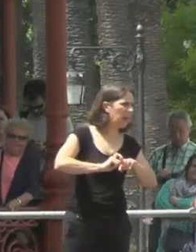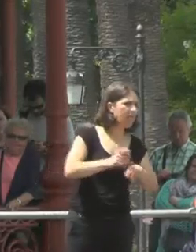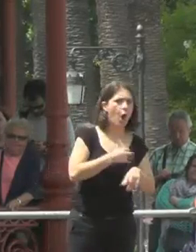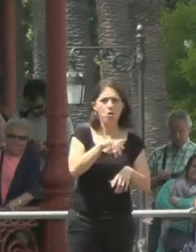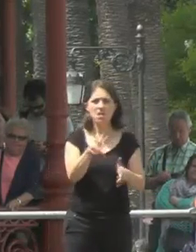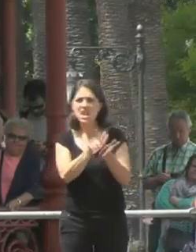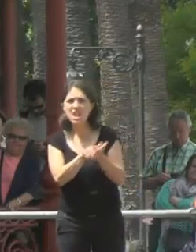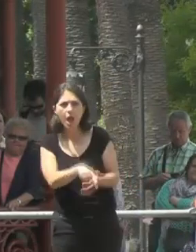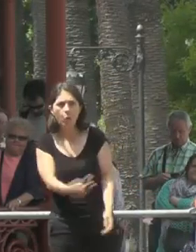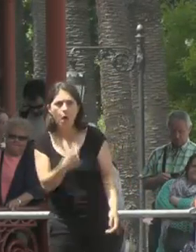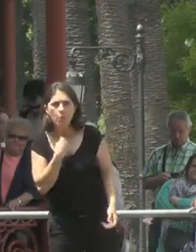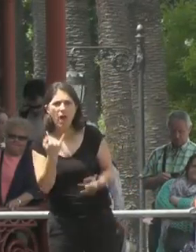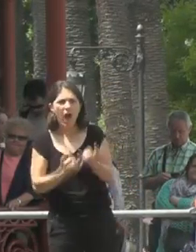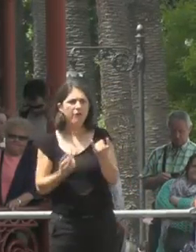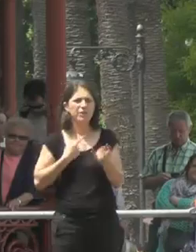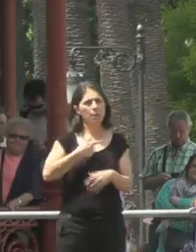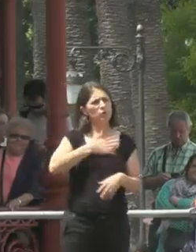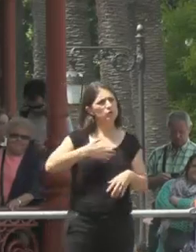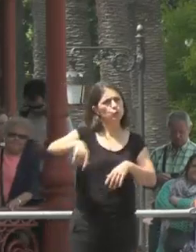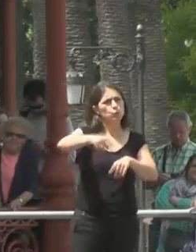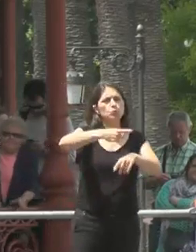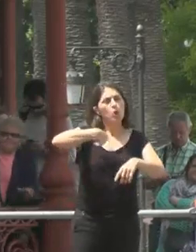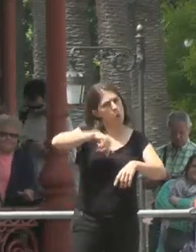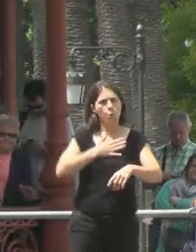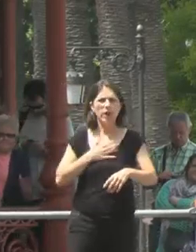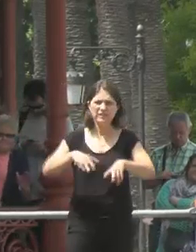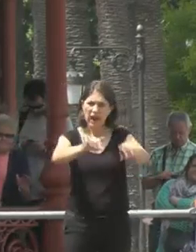hable, todo el mundo que vive en nuestra tierra tiene sanidad universal.